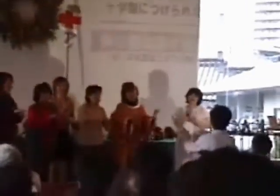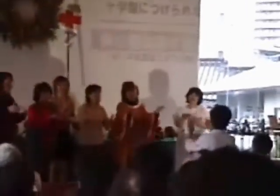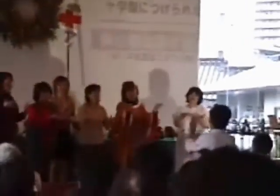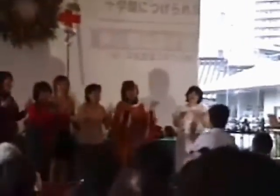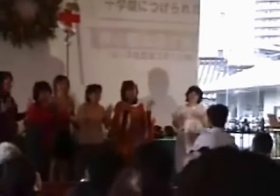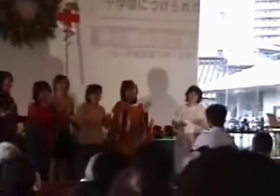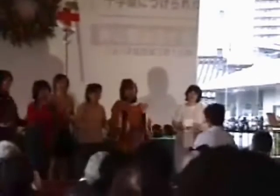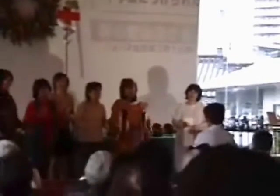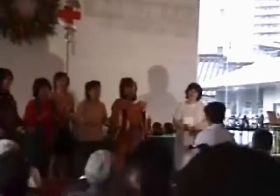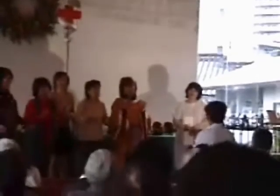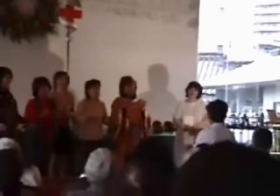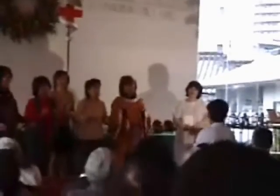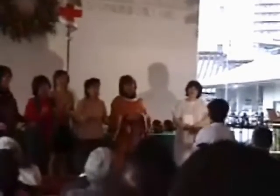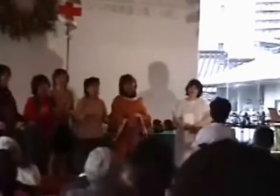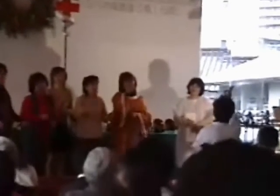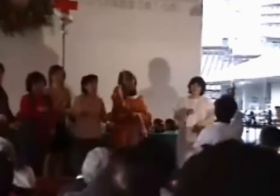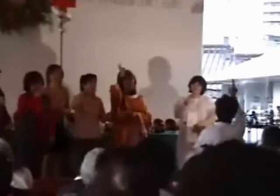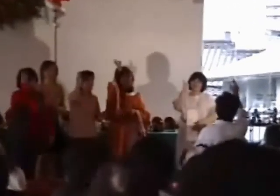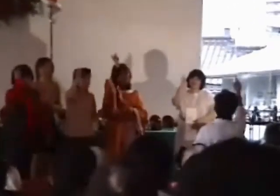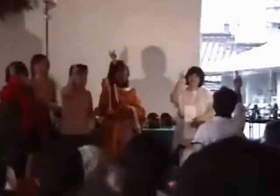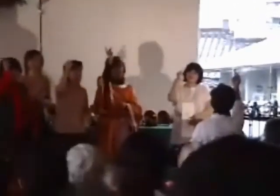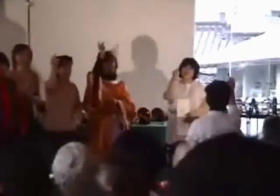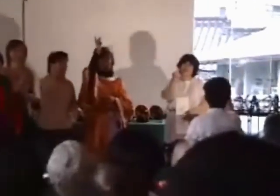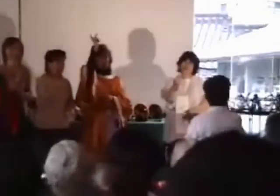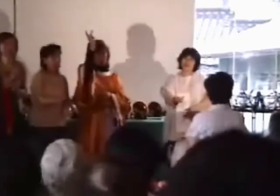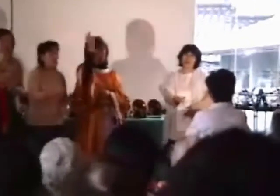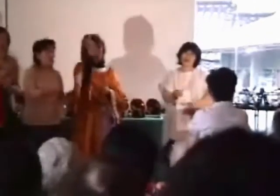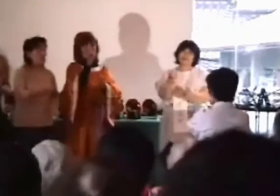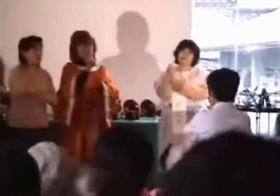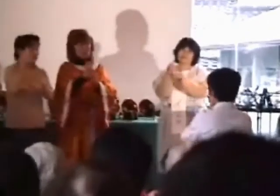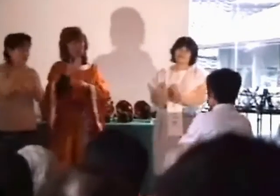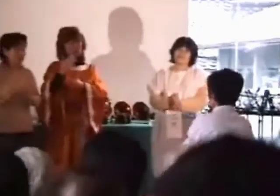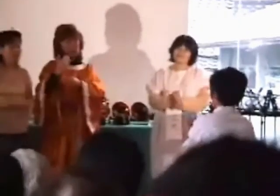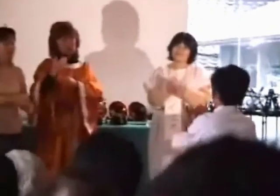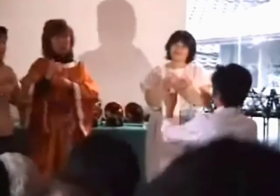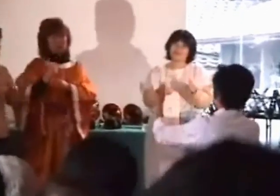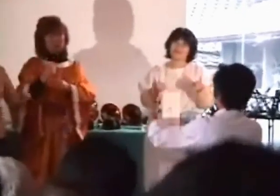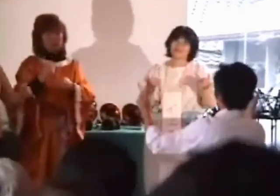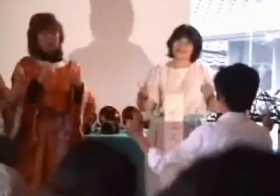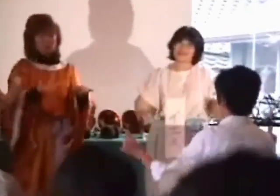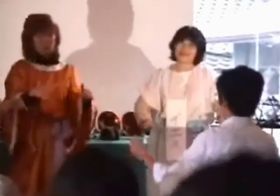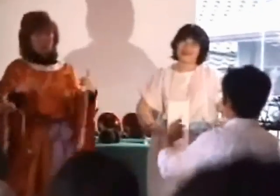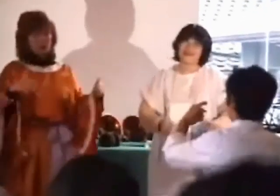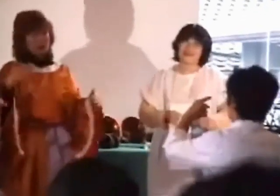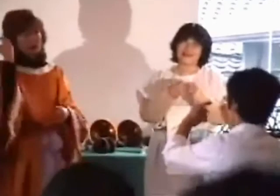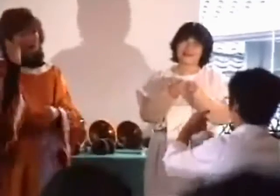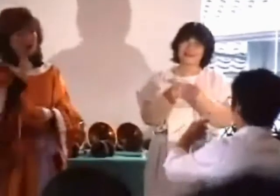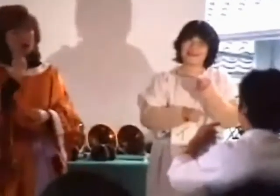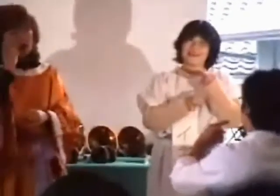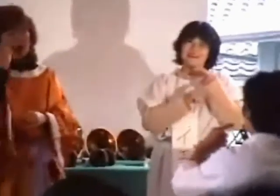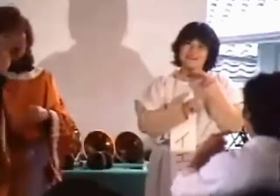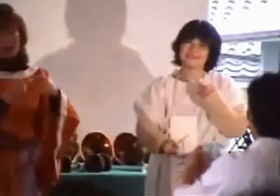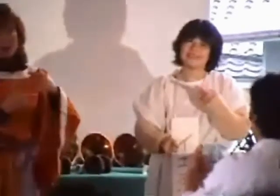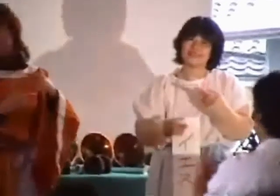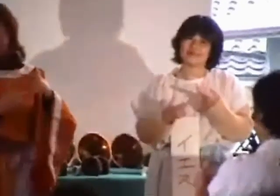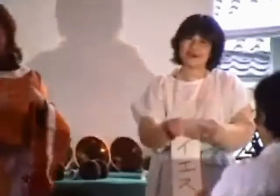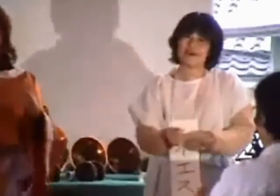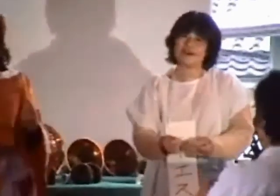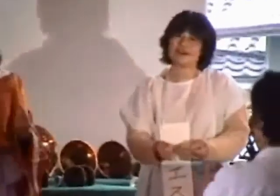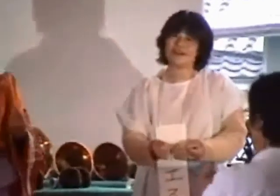世の人々を愛された、それは御子を信じる者が誰でも一人